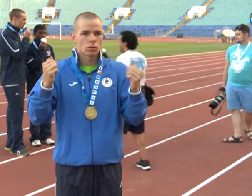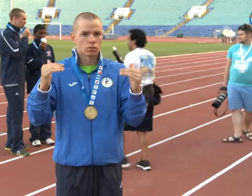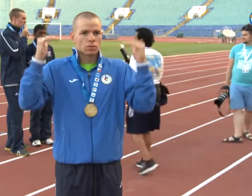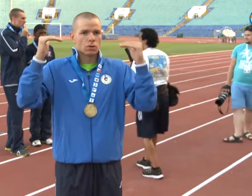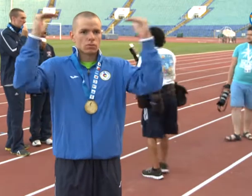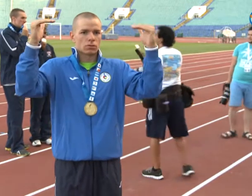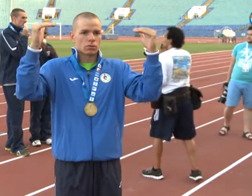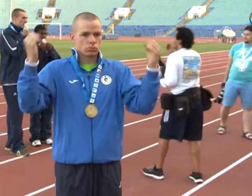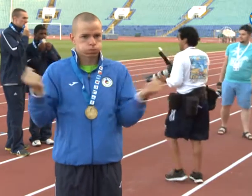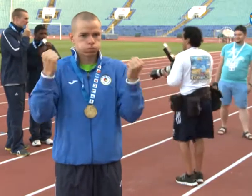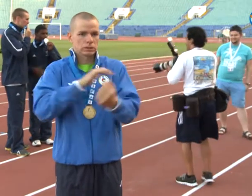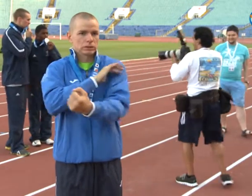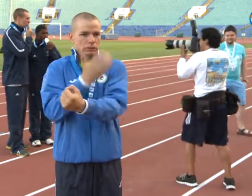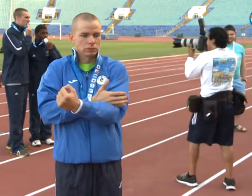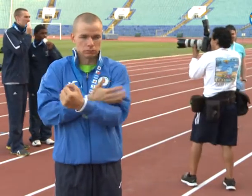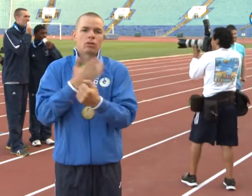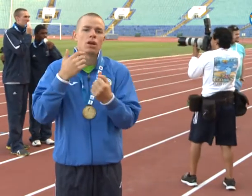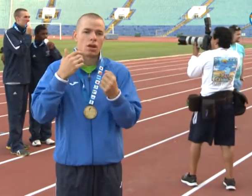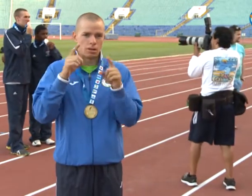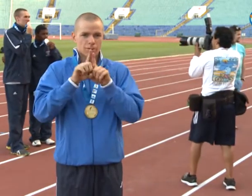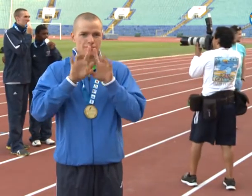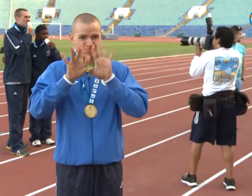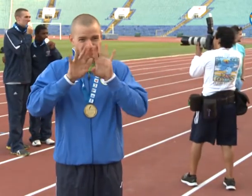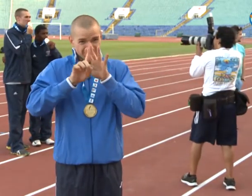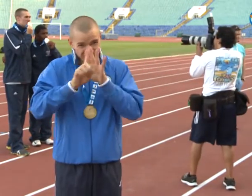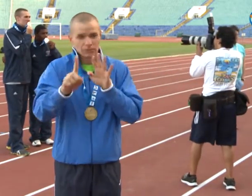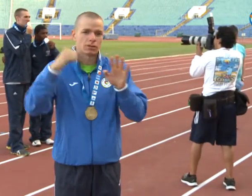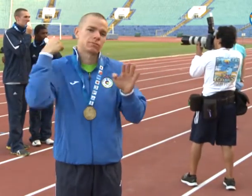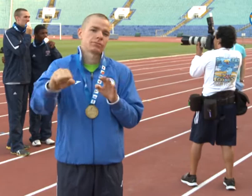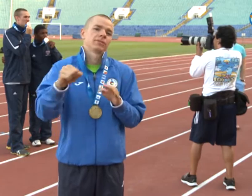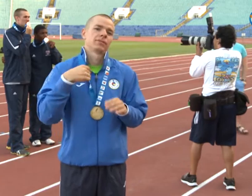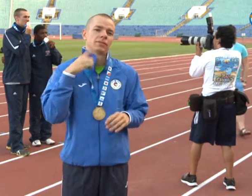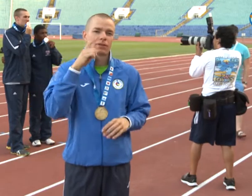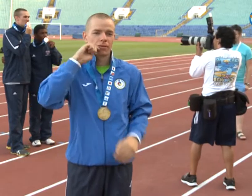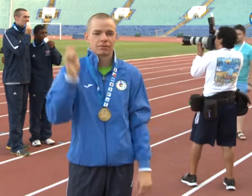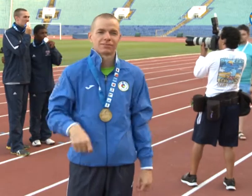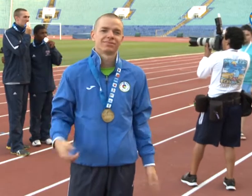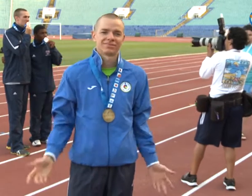2013 pa je bilo višja, hitrejša, močnejša borba in čisto na koncu se odločila zadnja sekunda,